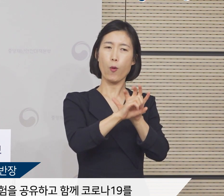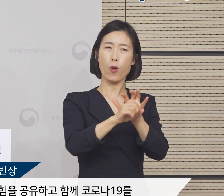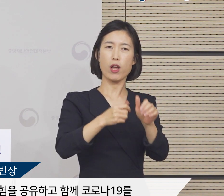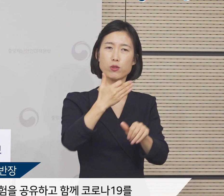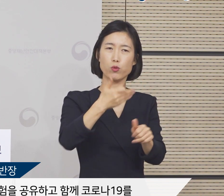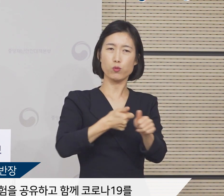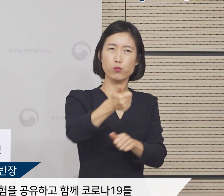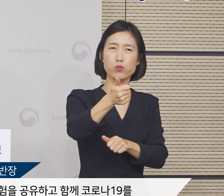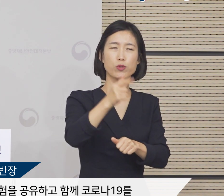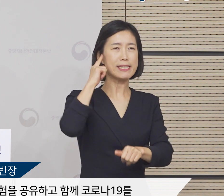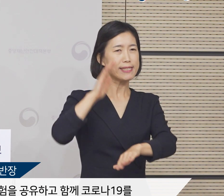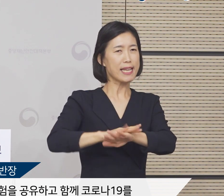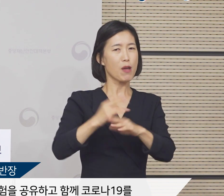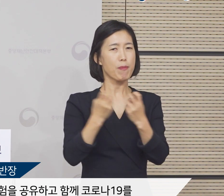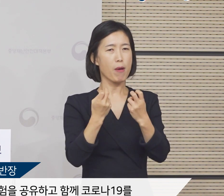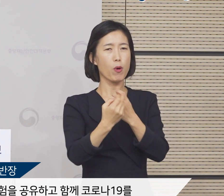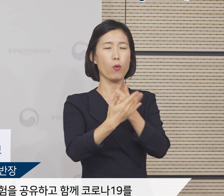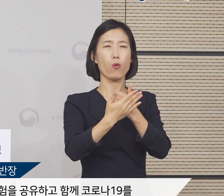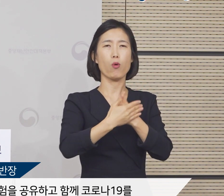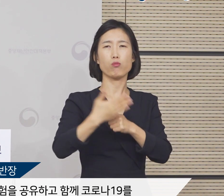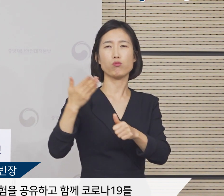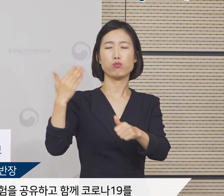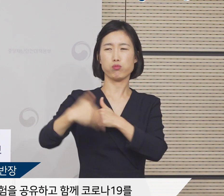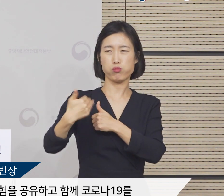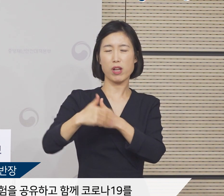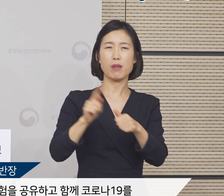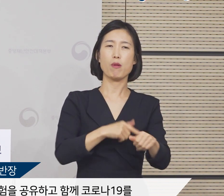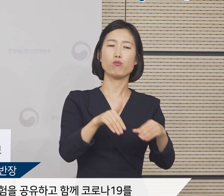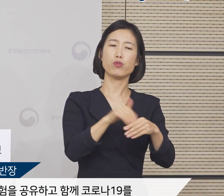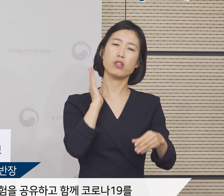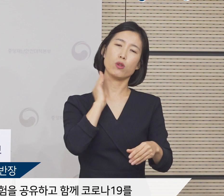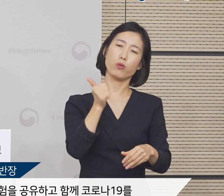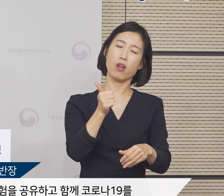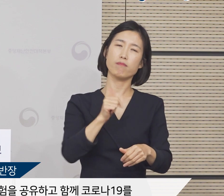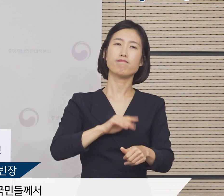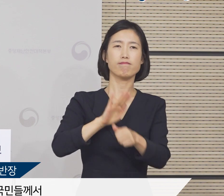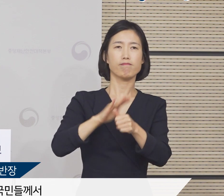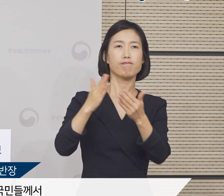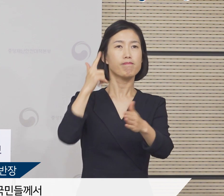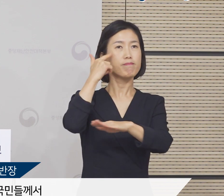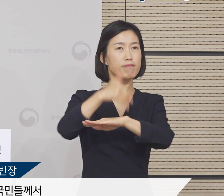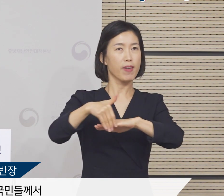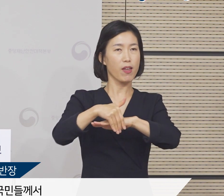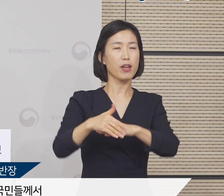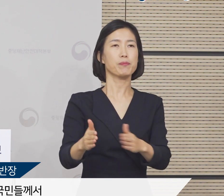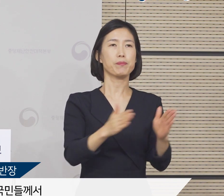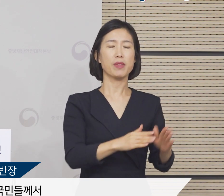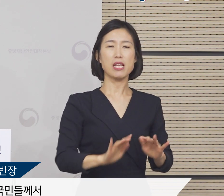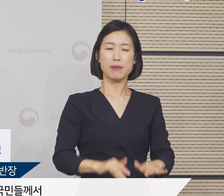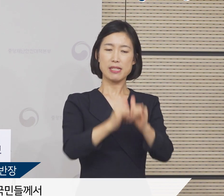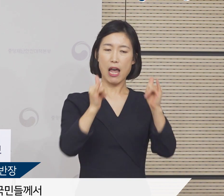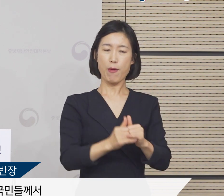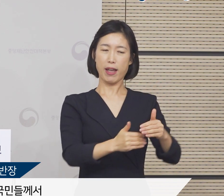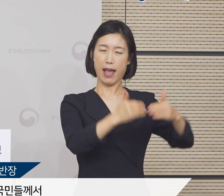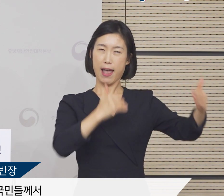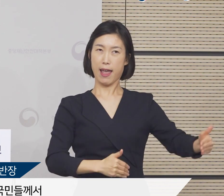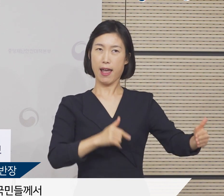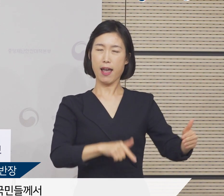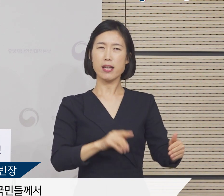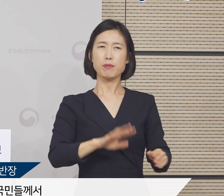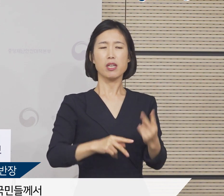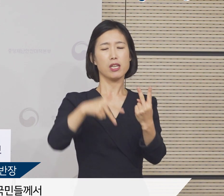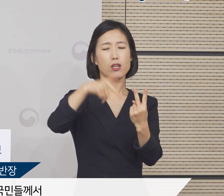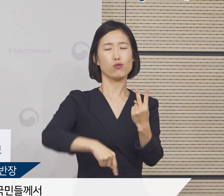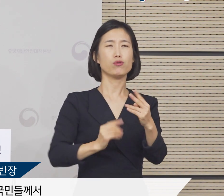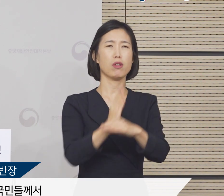모색하는 기회가 될 수 있으며 적극 협력할 예정입니다. 강화된 사회적 거리두기도 2주일이 넘어